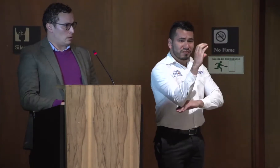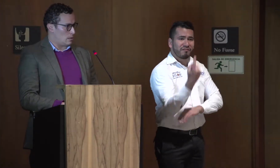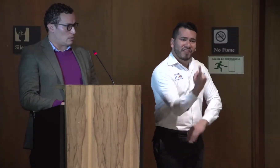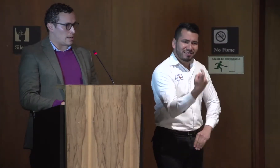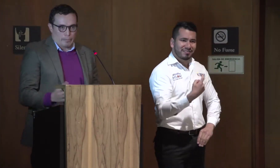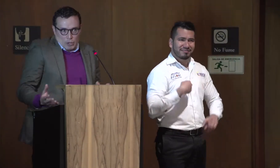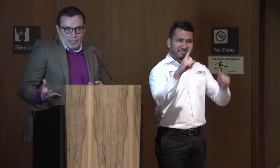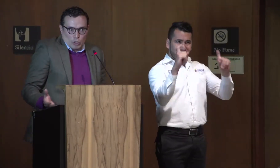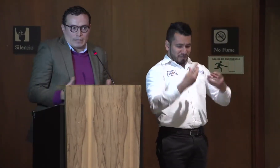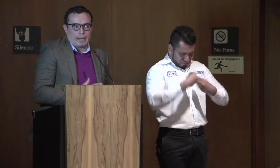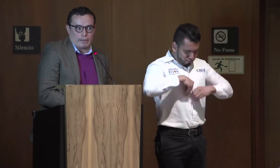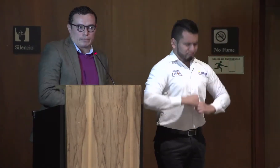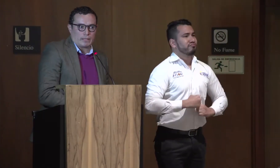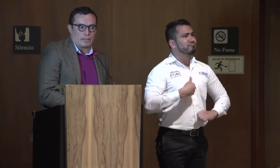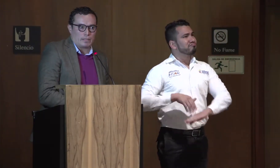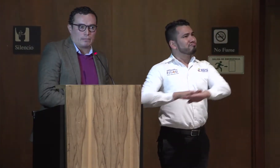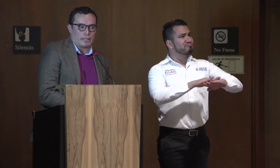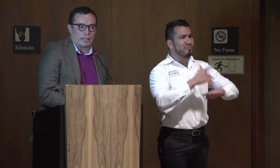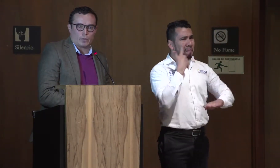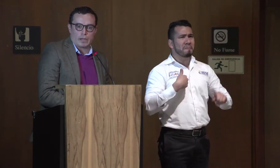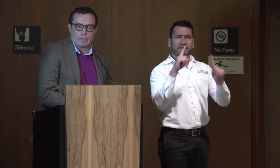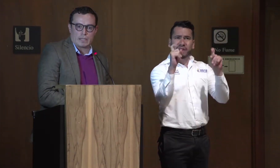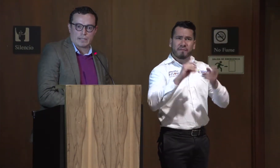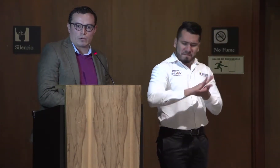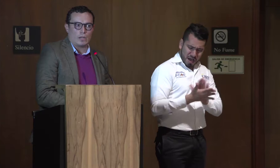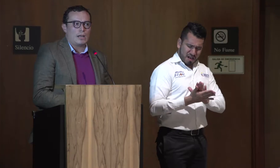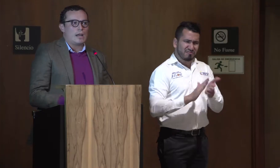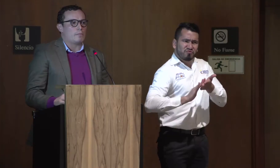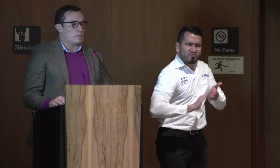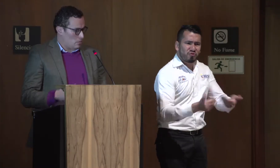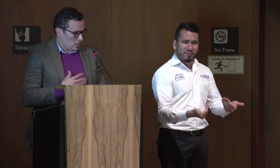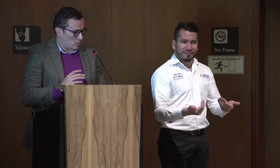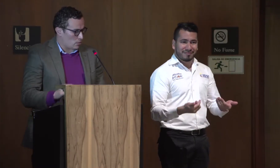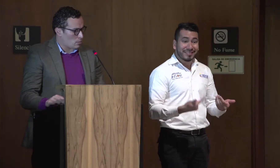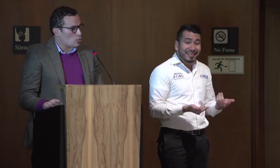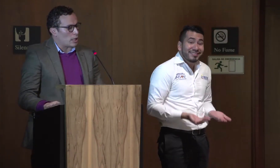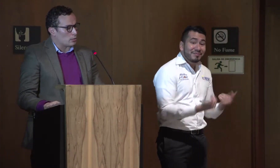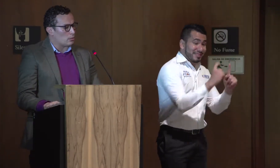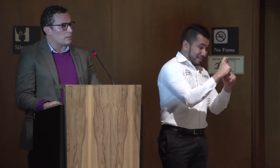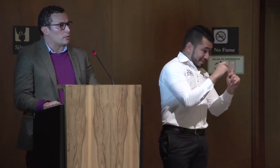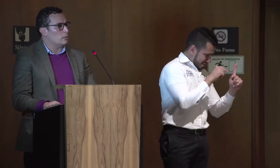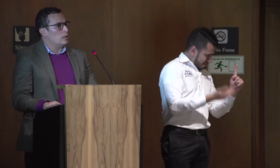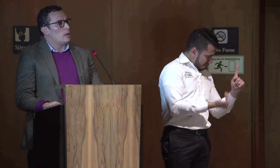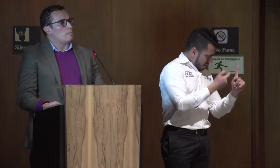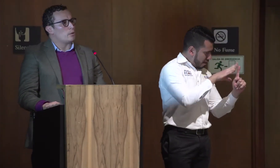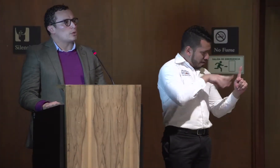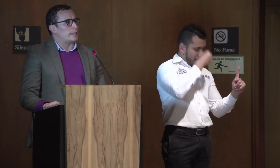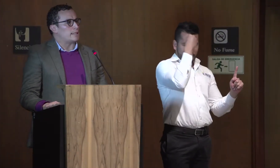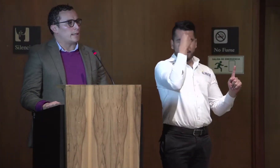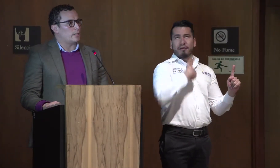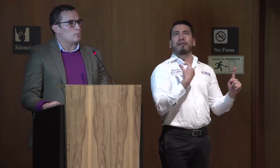palabras, pero que son las palabras precisamente el pretexto para empezar a hacerlo. A mí, insisto, como ciudadano colombiano,